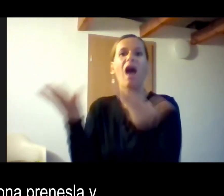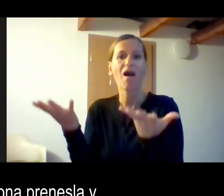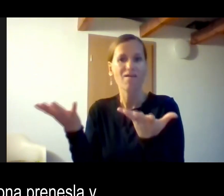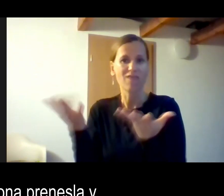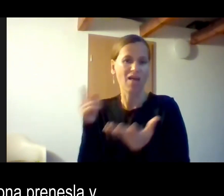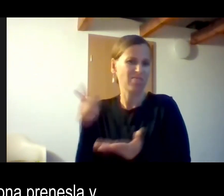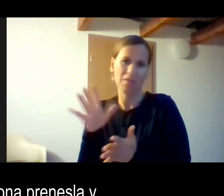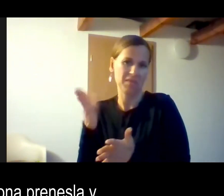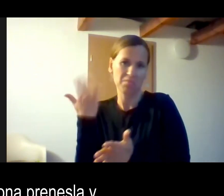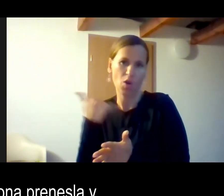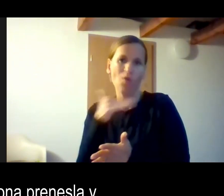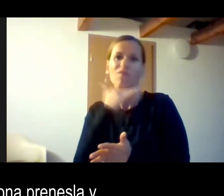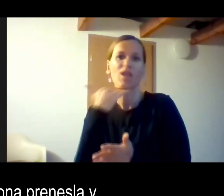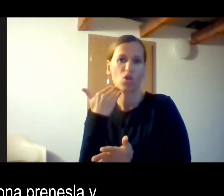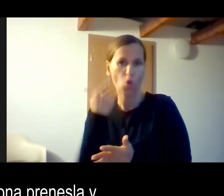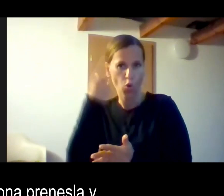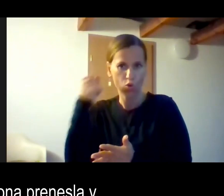ljudi.